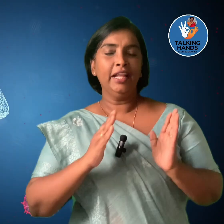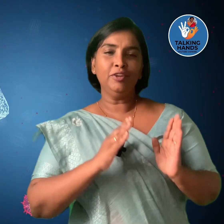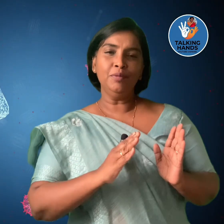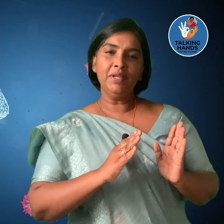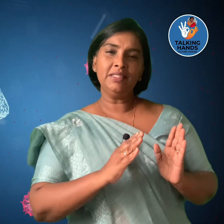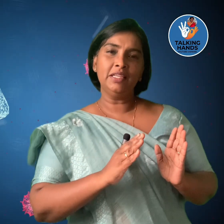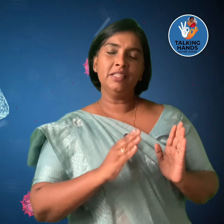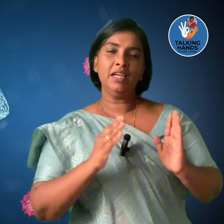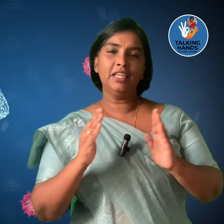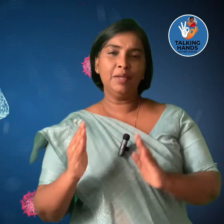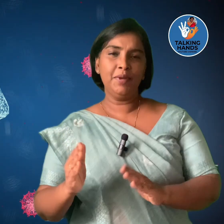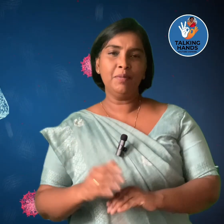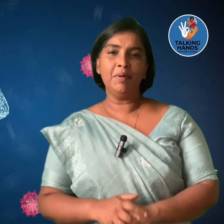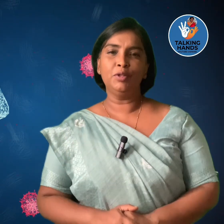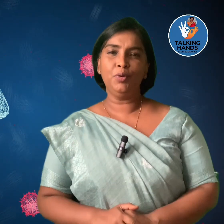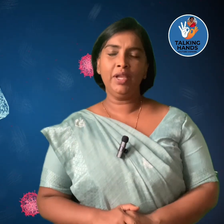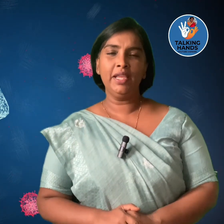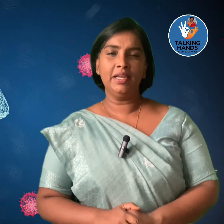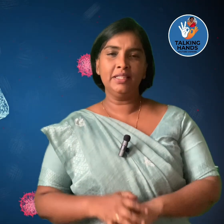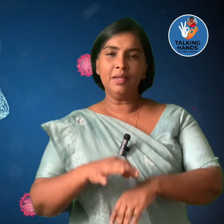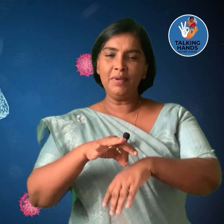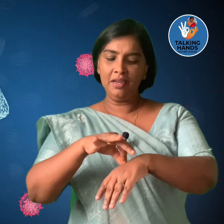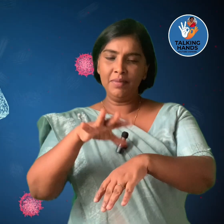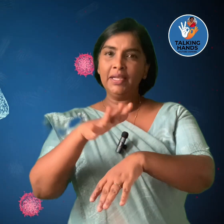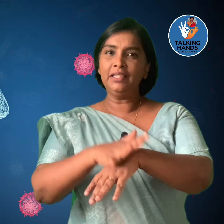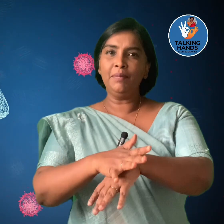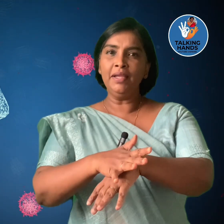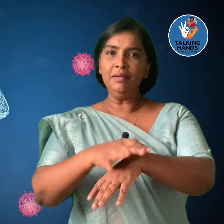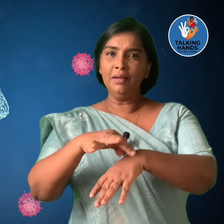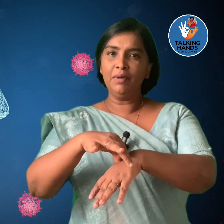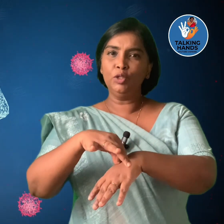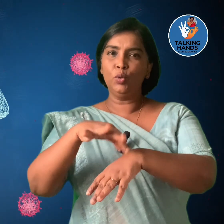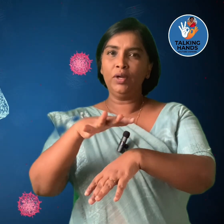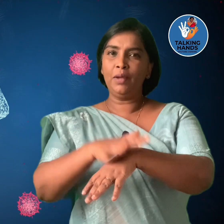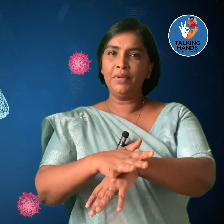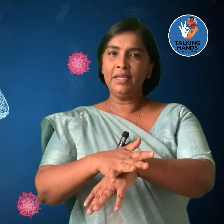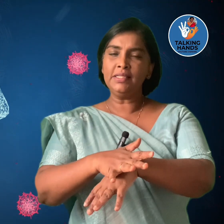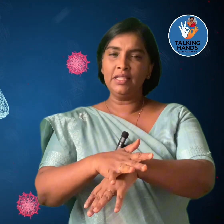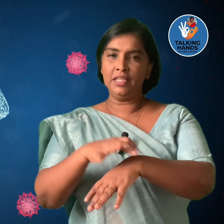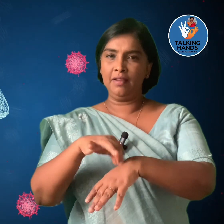එතකොට මේ සංඥා කීපෙම මදුරුවකින් එන නිසා මෙන්න මේක තමයි මදුරුවට අපි කියන සංඥාව.